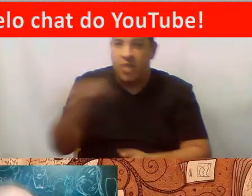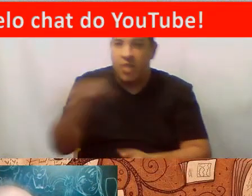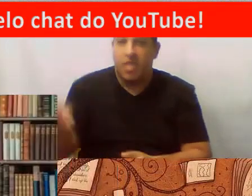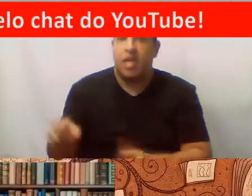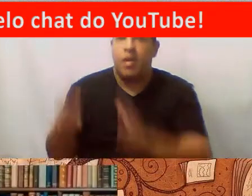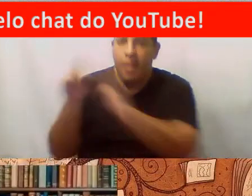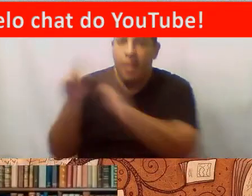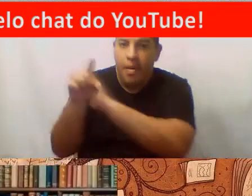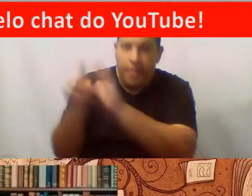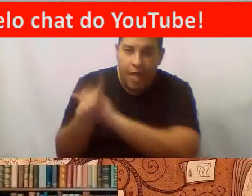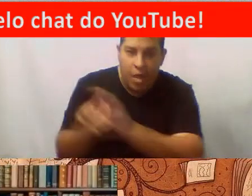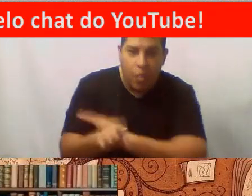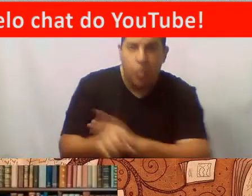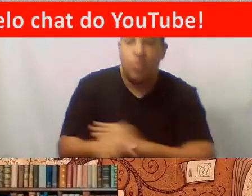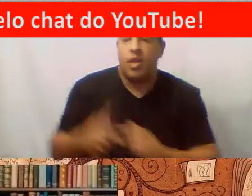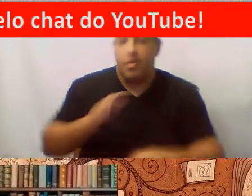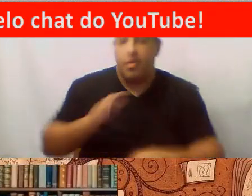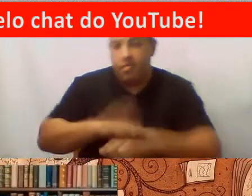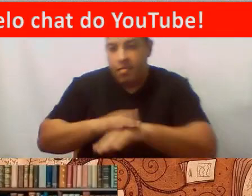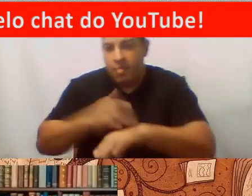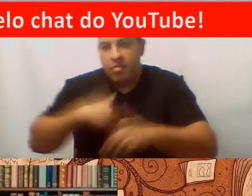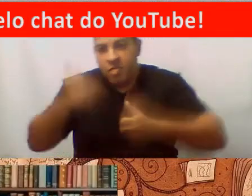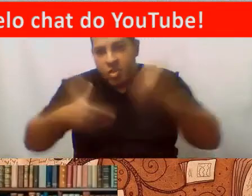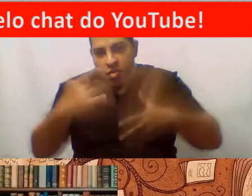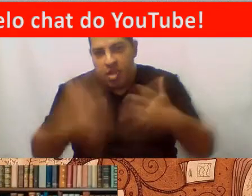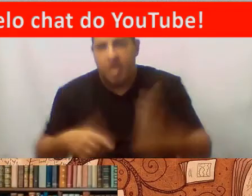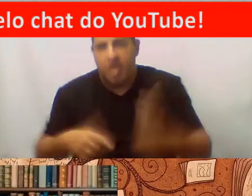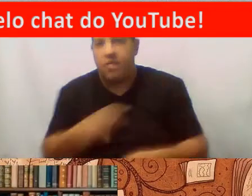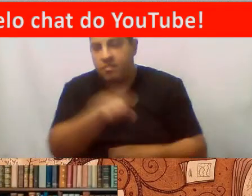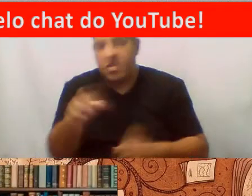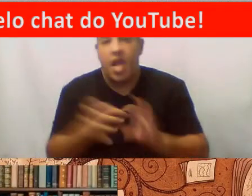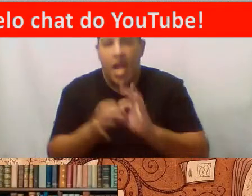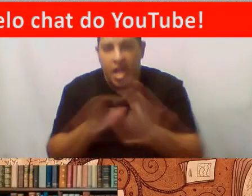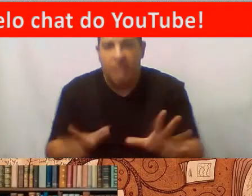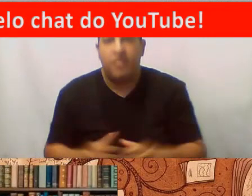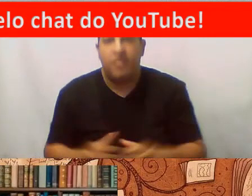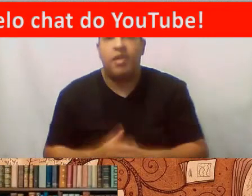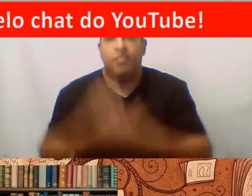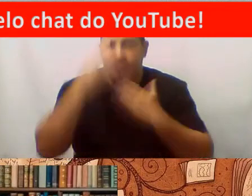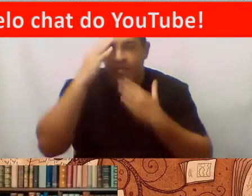do que eu disse, estejam à vontade. Eu agradeceria.